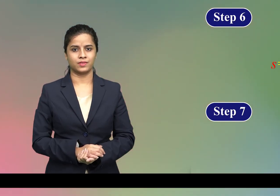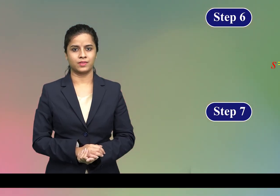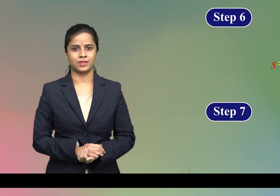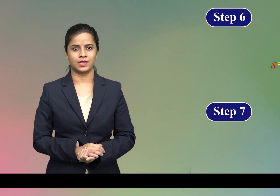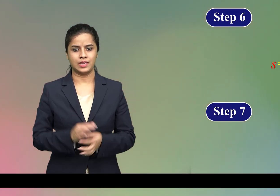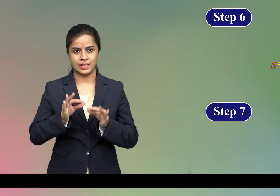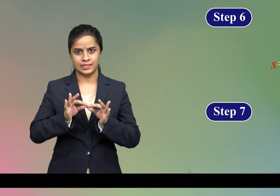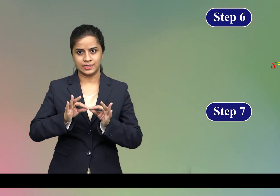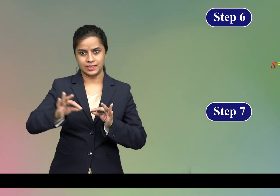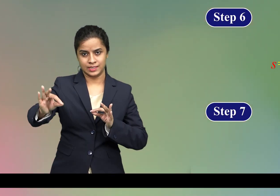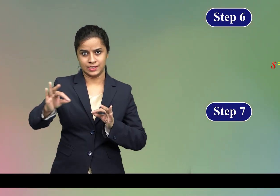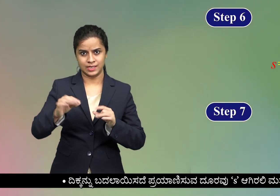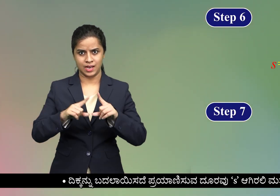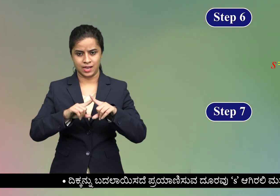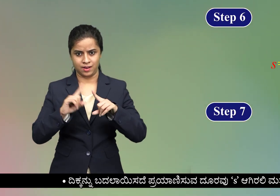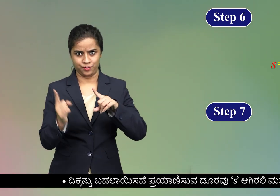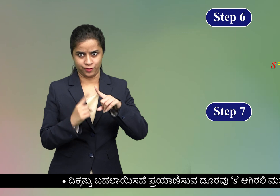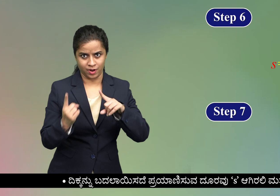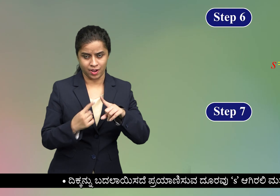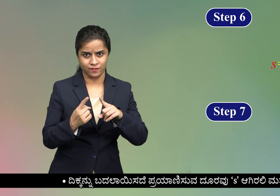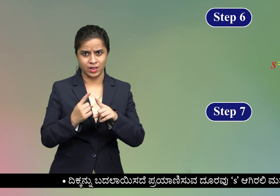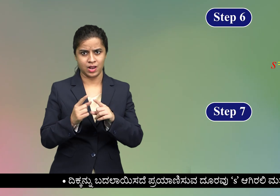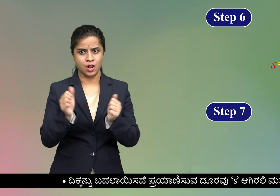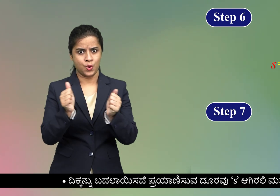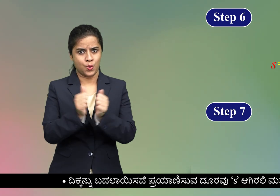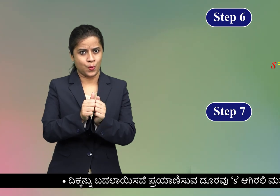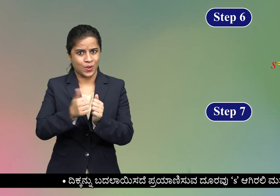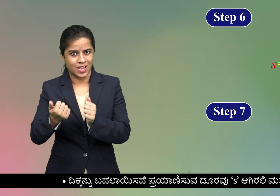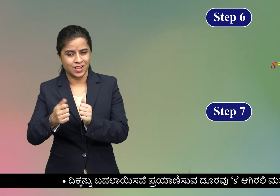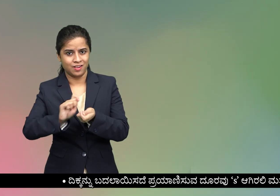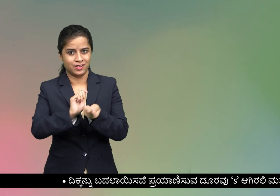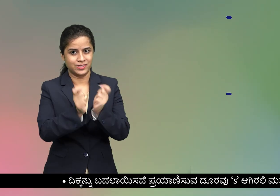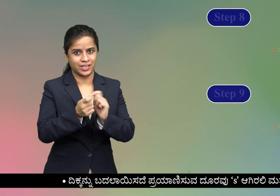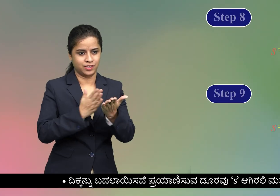v ಪ್ಲಸ್ u2. ದಿಕ್ಕನ್ನ ಬದಲಾಯಿಸದೆ ಪ್ರಯಾಣಿಸುವ ದೂರವು s ಆಗಿರಲಿ,